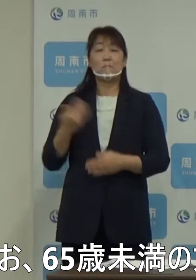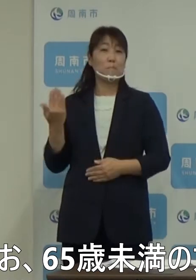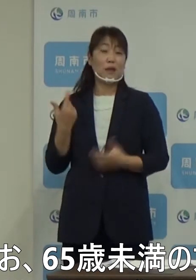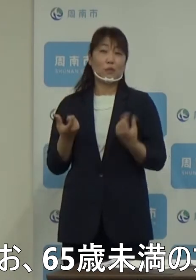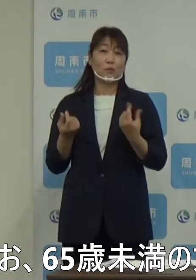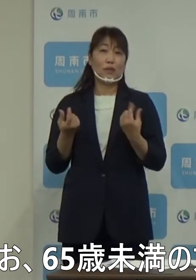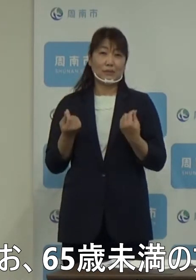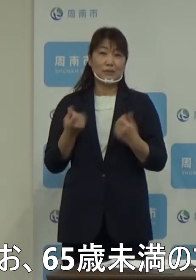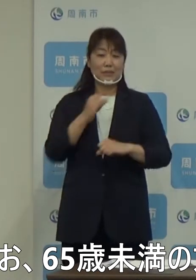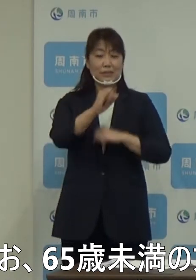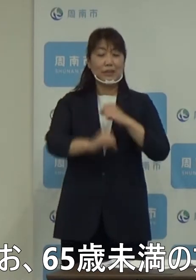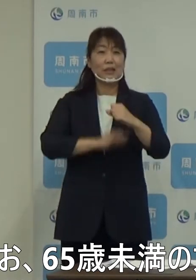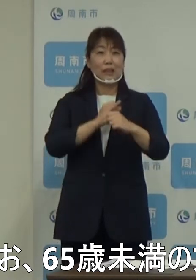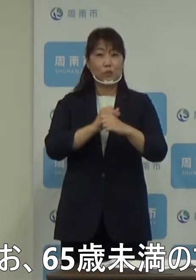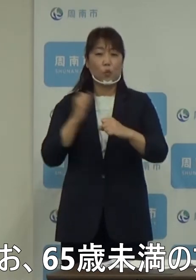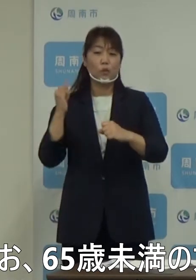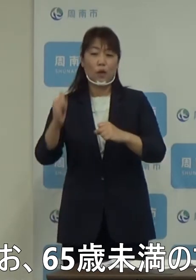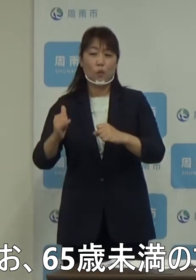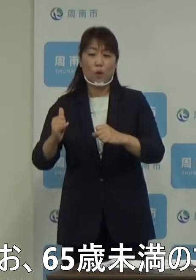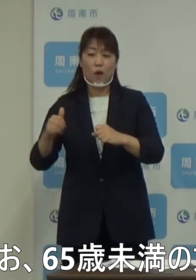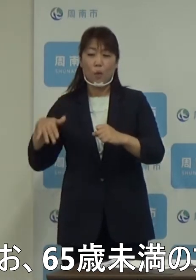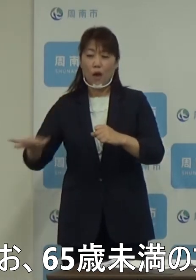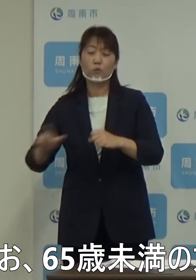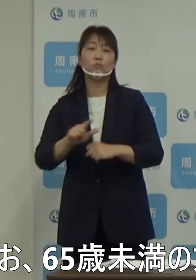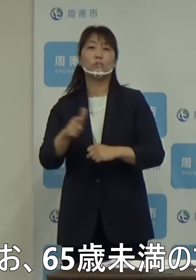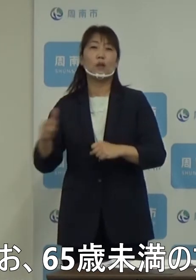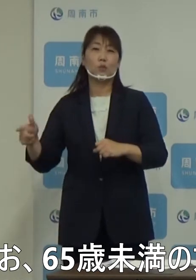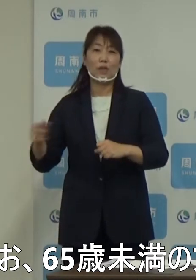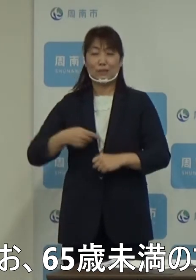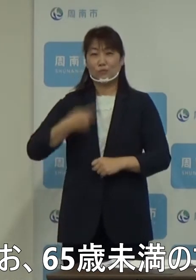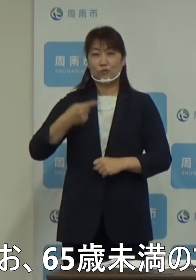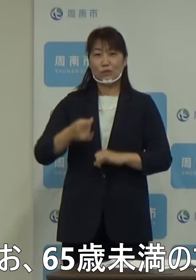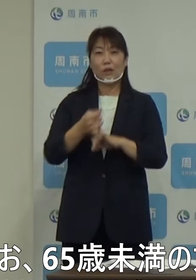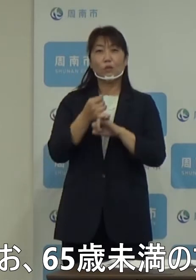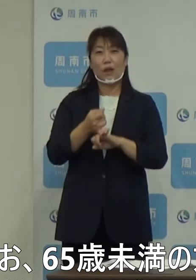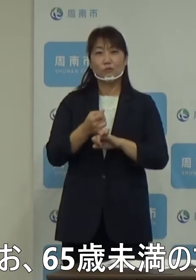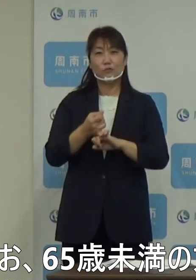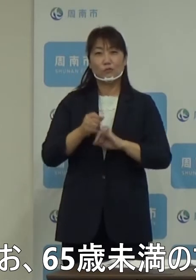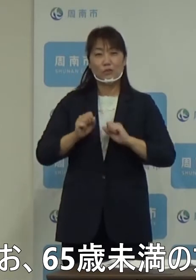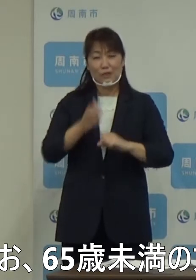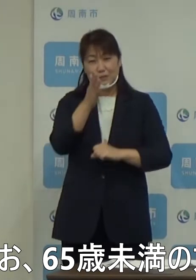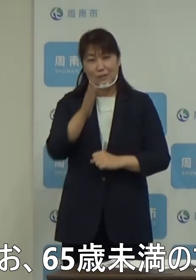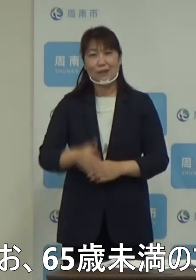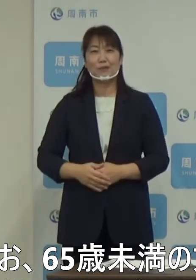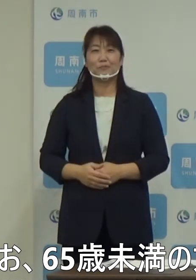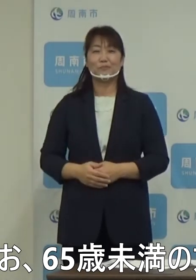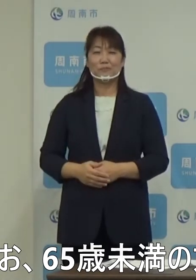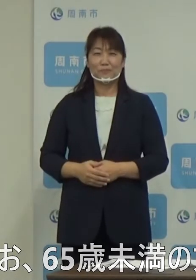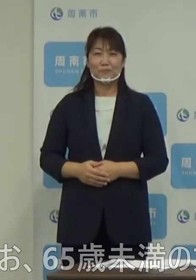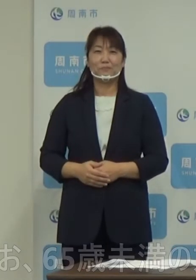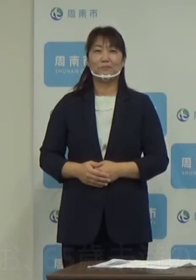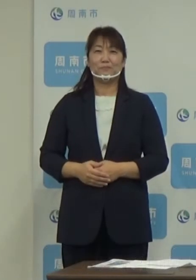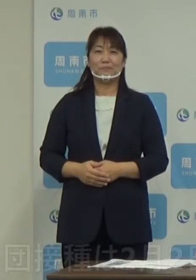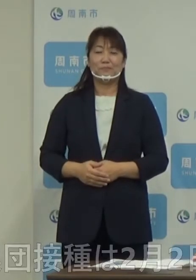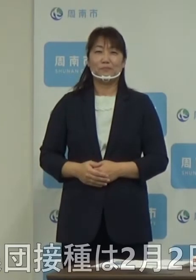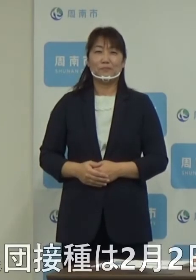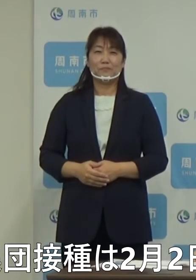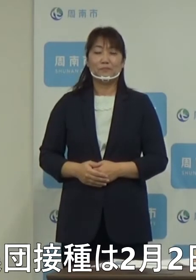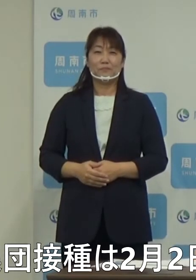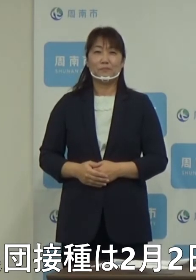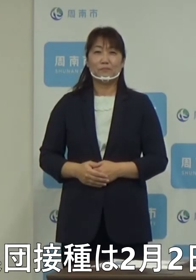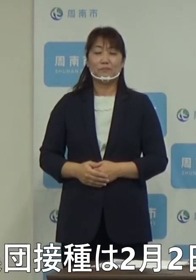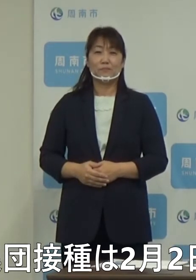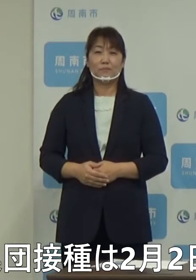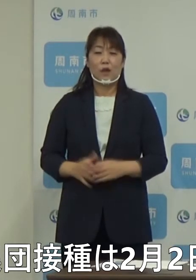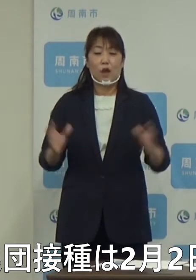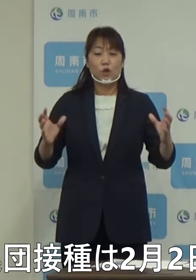同様にウェブまたは電話によってご自身で予約をしていただきますようどうぞよろしくお願いいたします。で、集